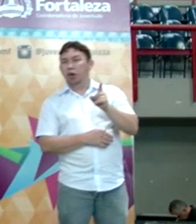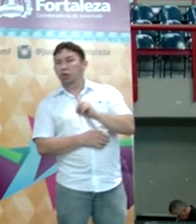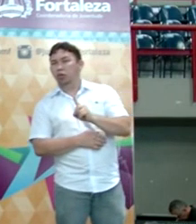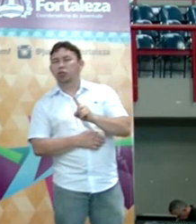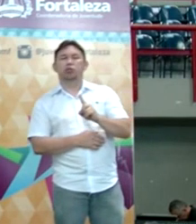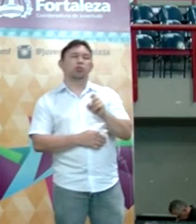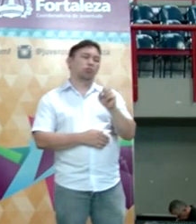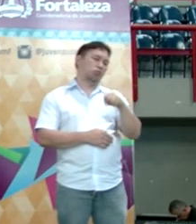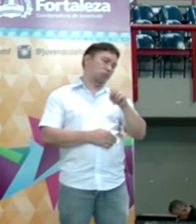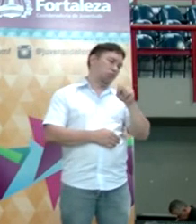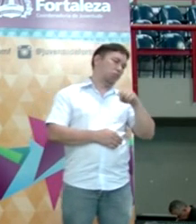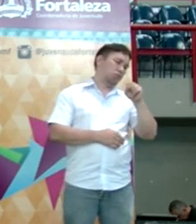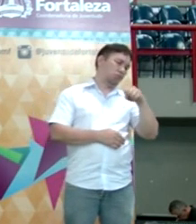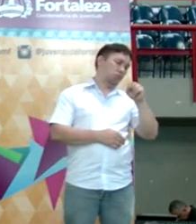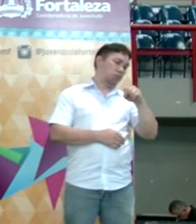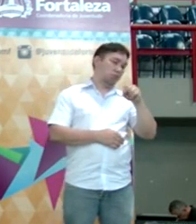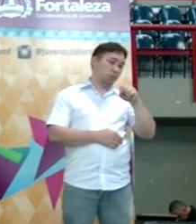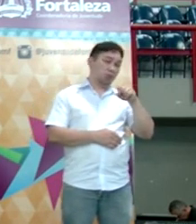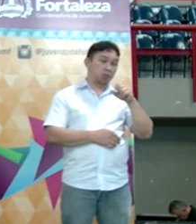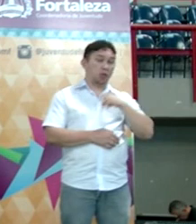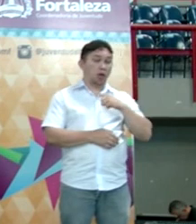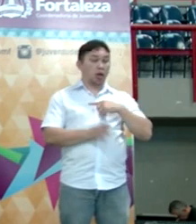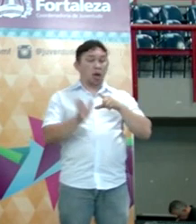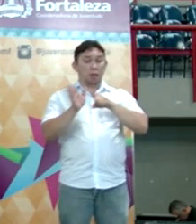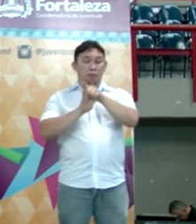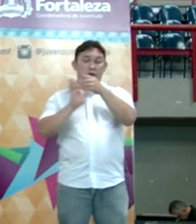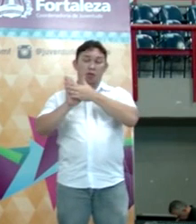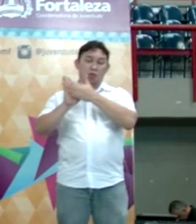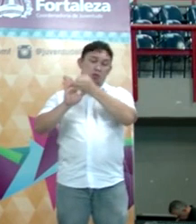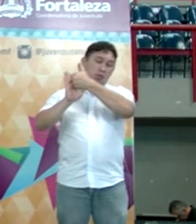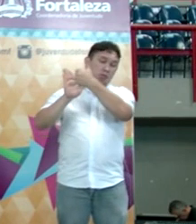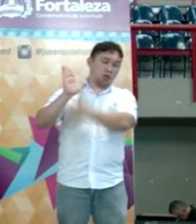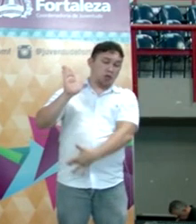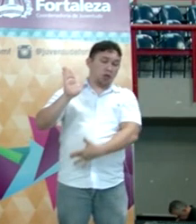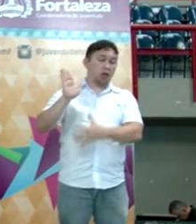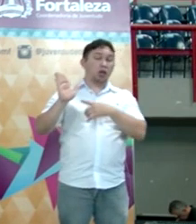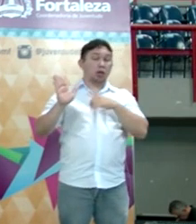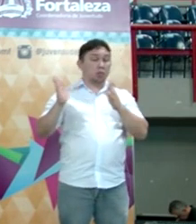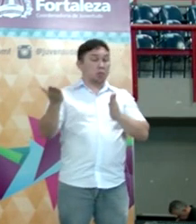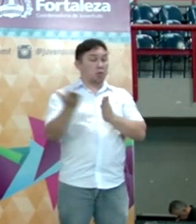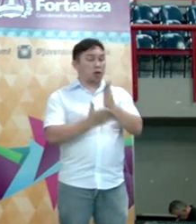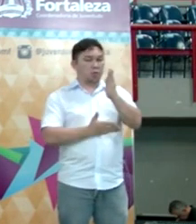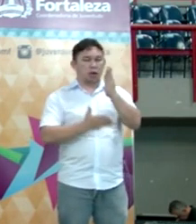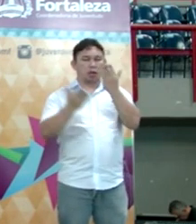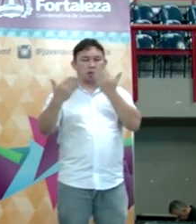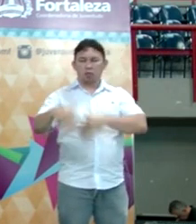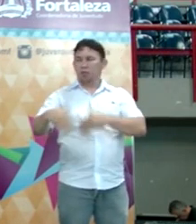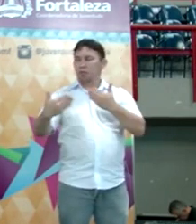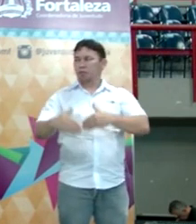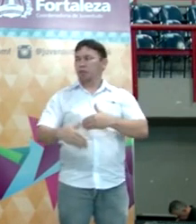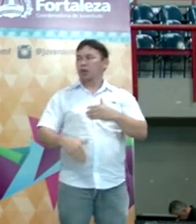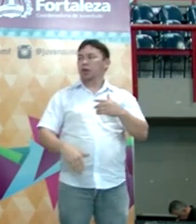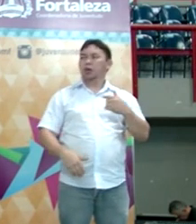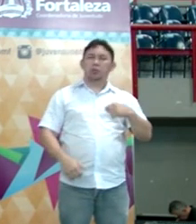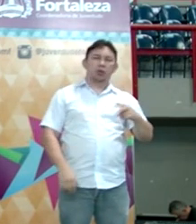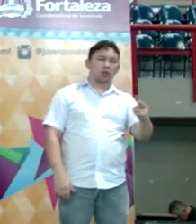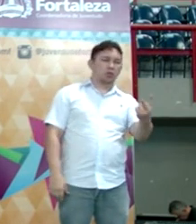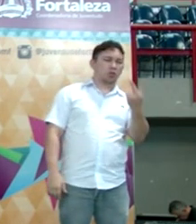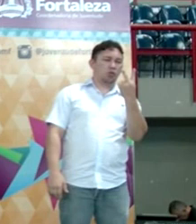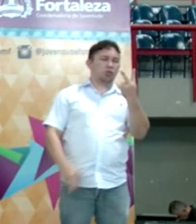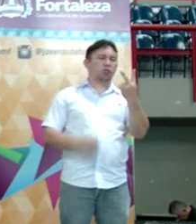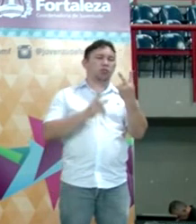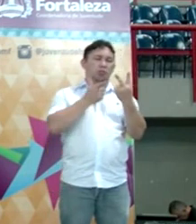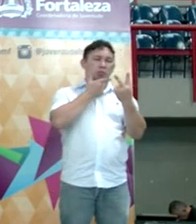vai? Vai, porque o teste, o enunciado da questão diz que para que ele seja aprovado, ele tem que se dar bem